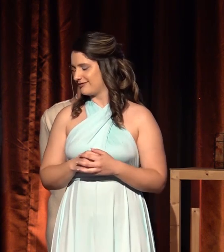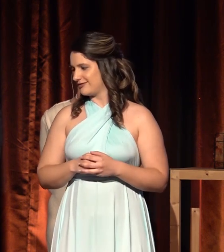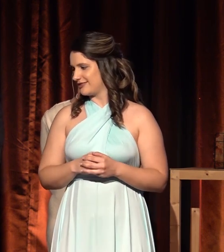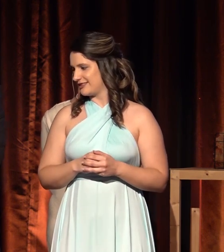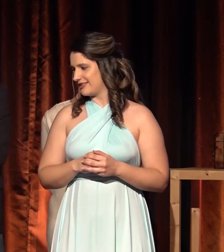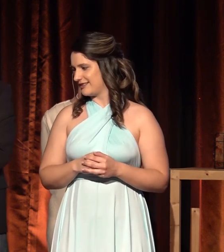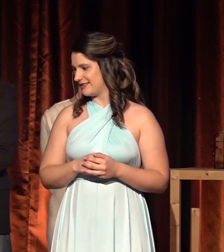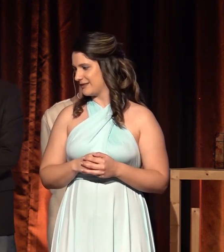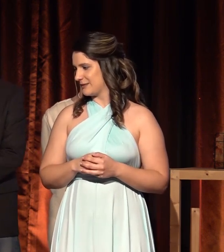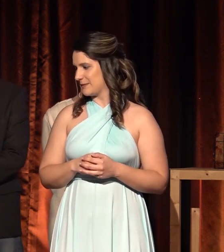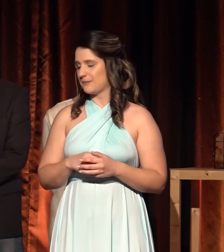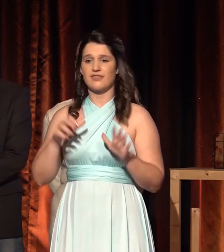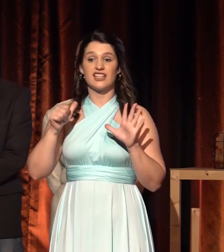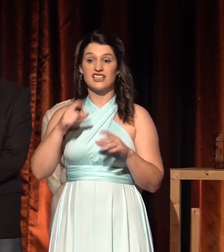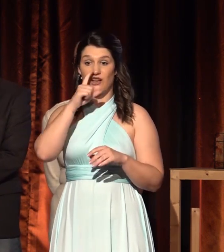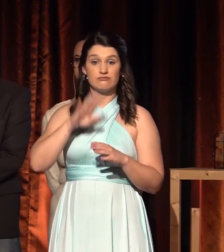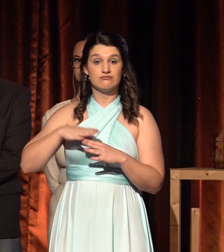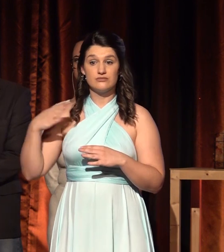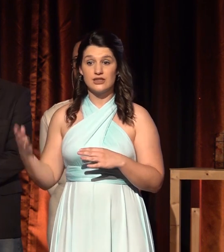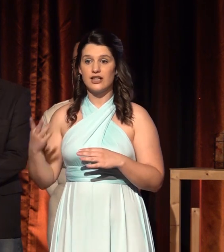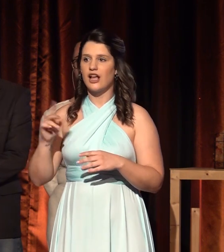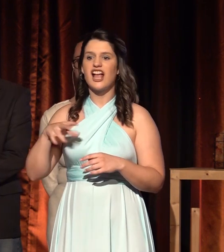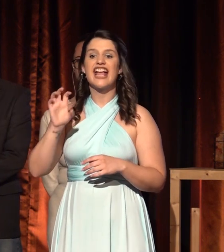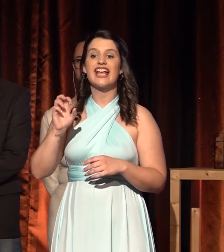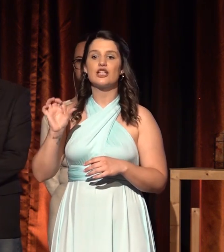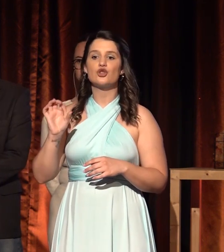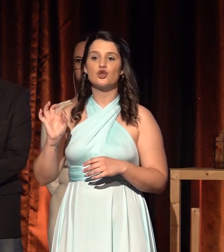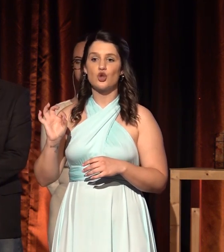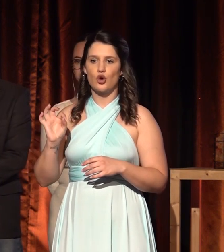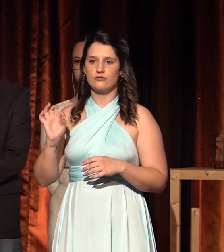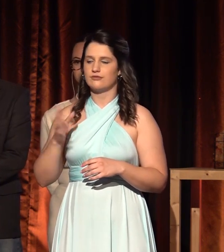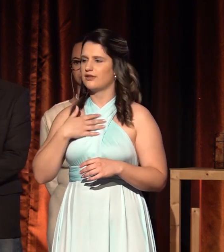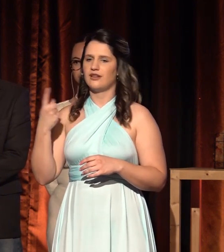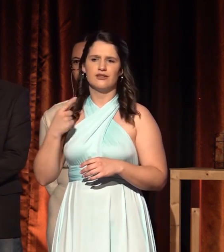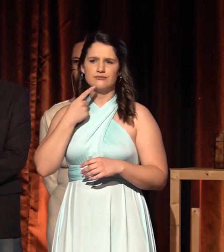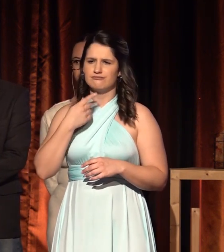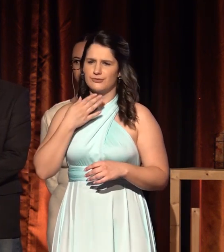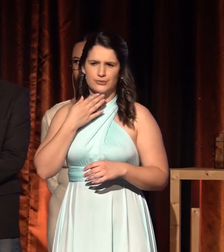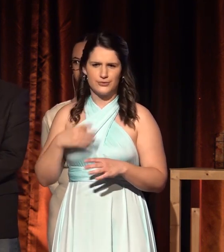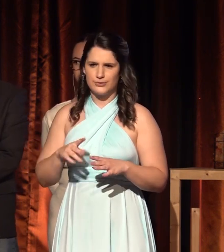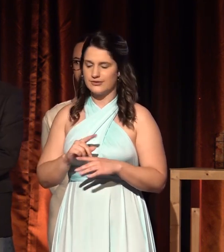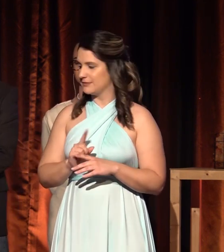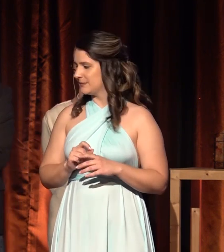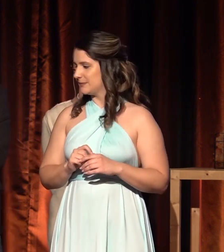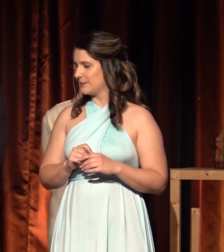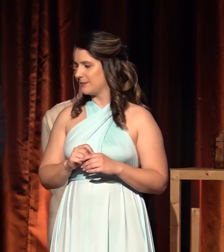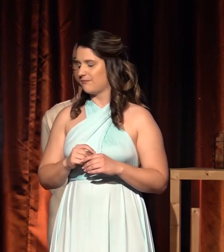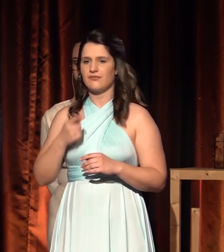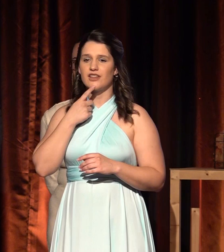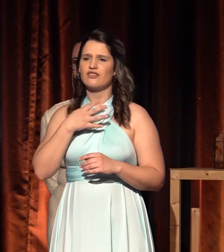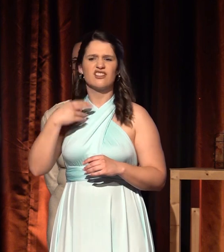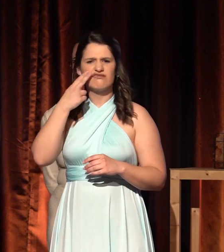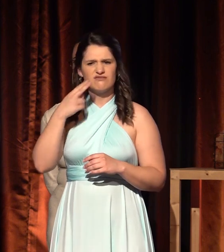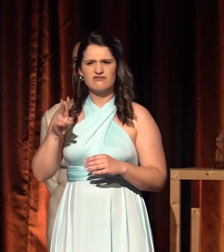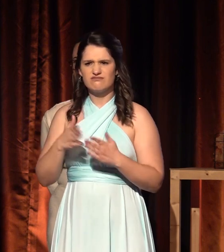pelats. 6 anys després arribo a l'ESO, uf, l'ESO. 4 anys on la pubertat està a la seva cúspide, amb poc interès per